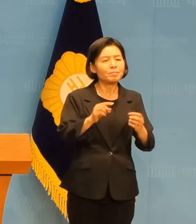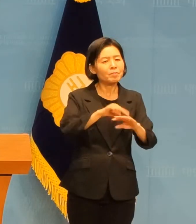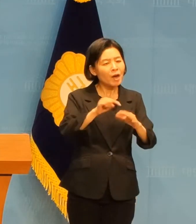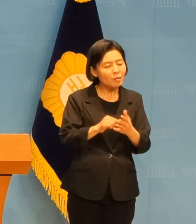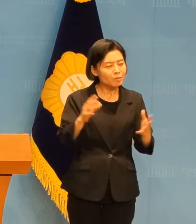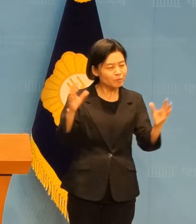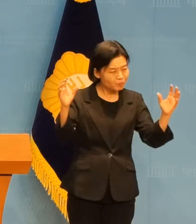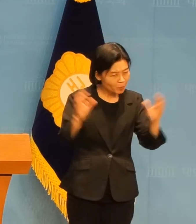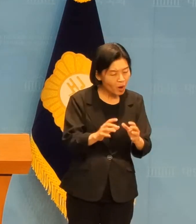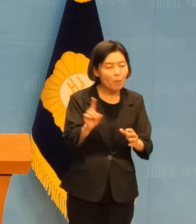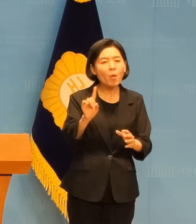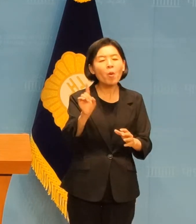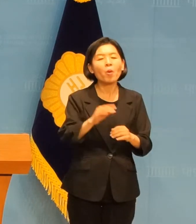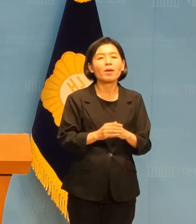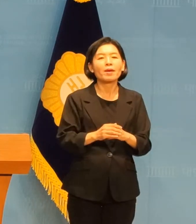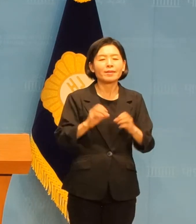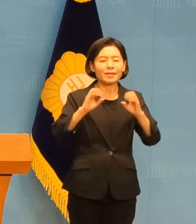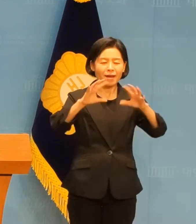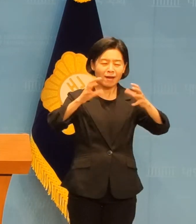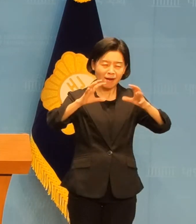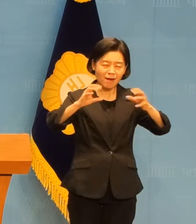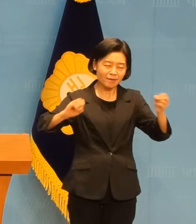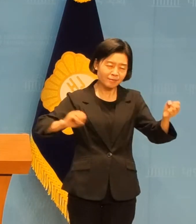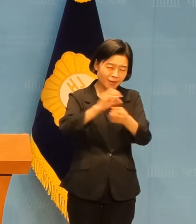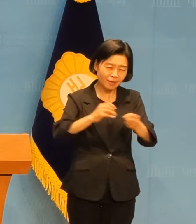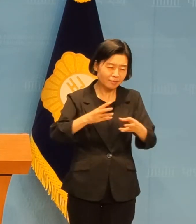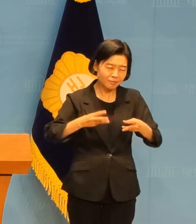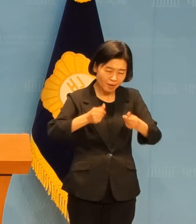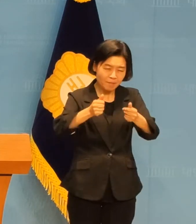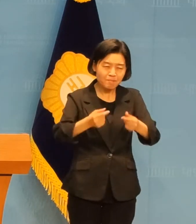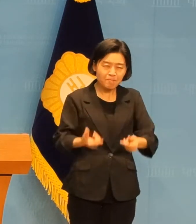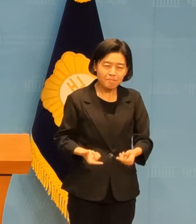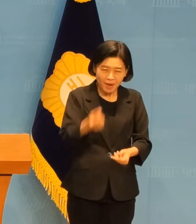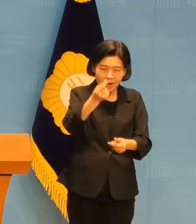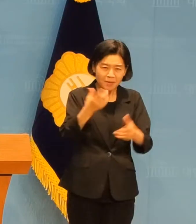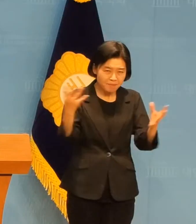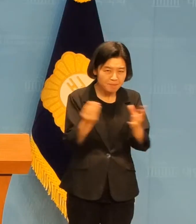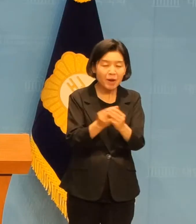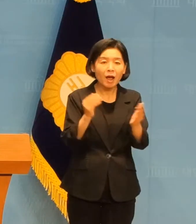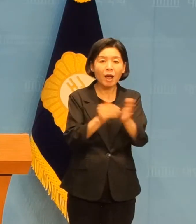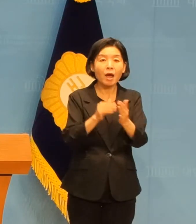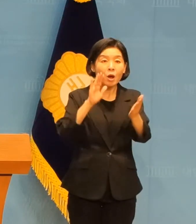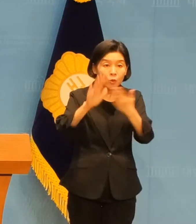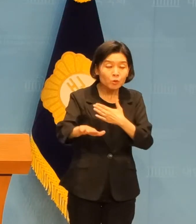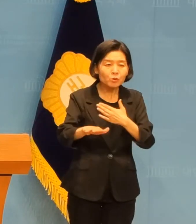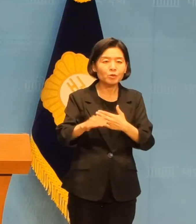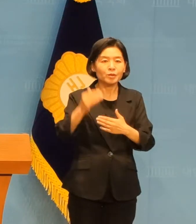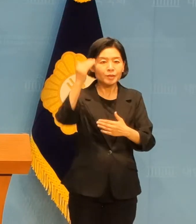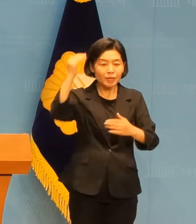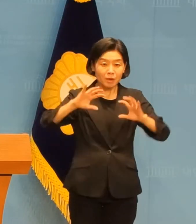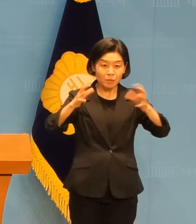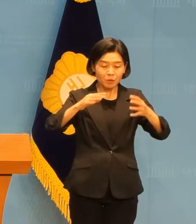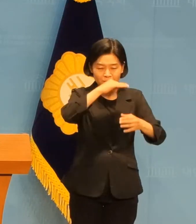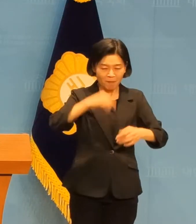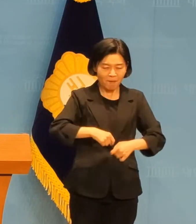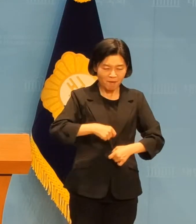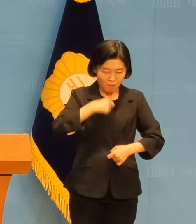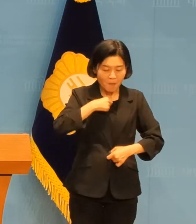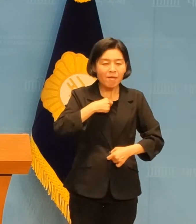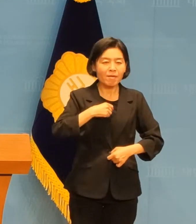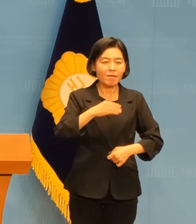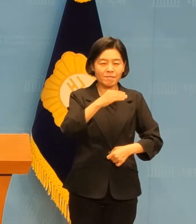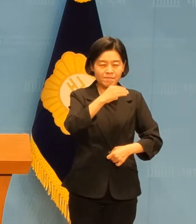종합하면 내란 청산을 속도감 있게 마무리하고 정의롭고 풍요로운 대한민국으로 나아가야